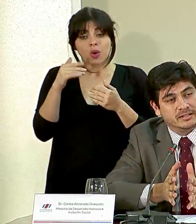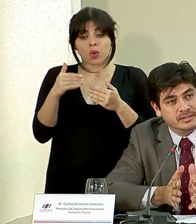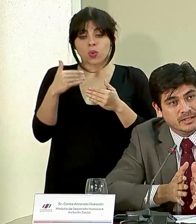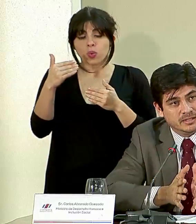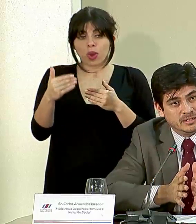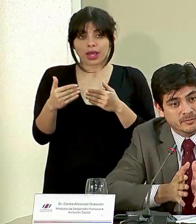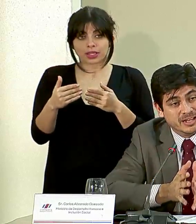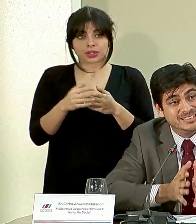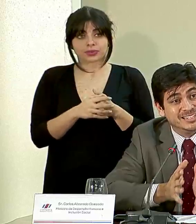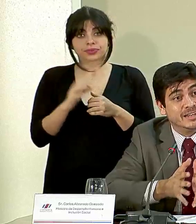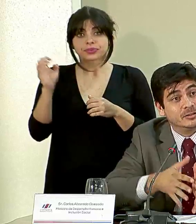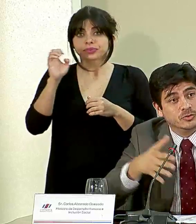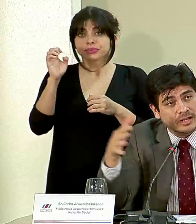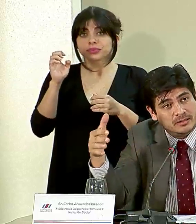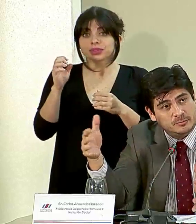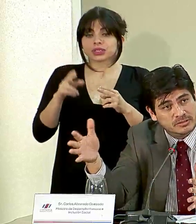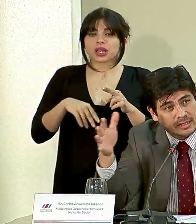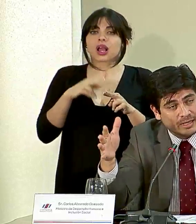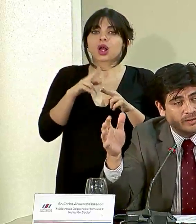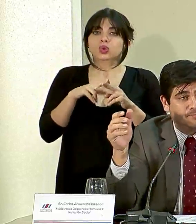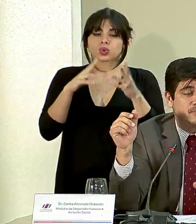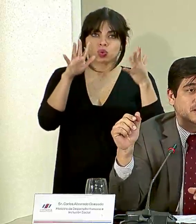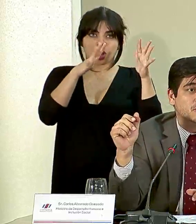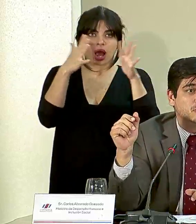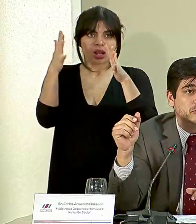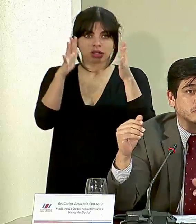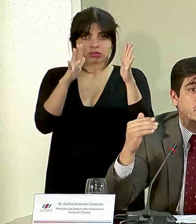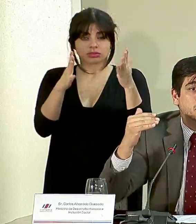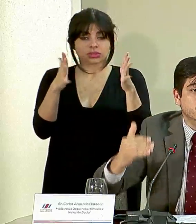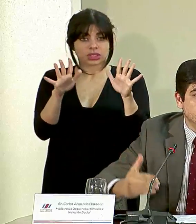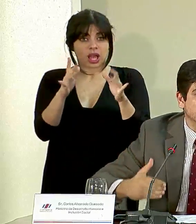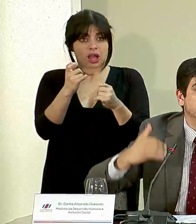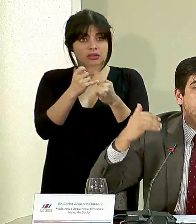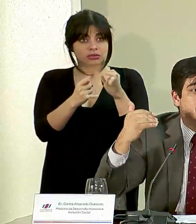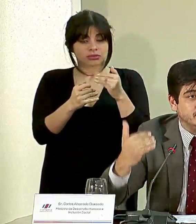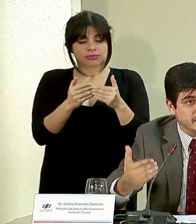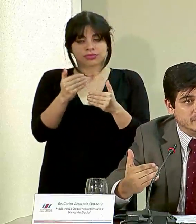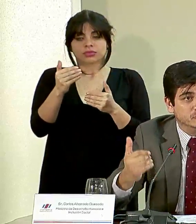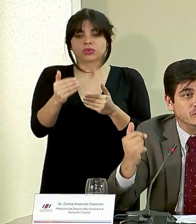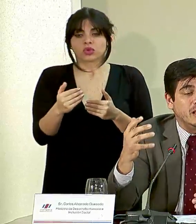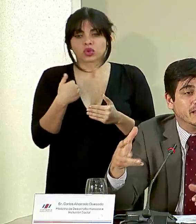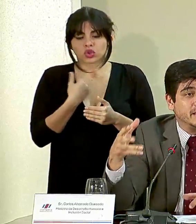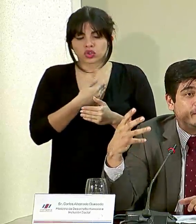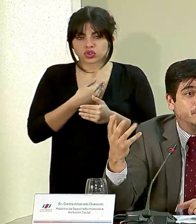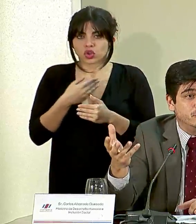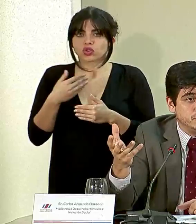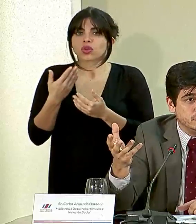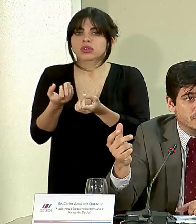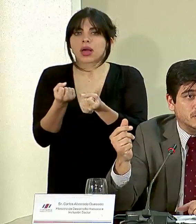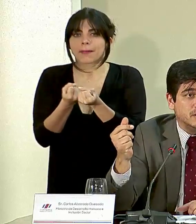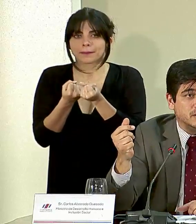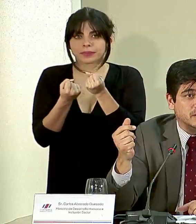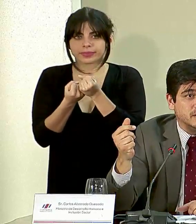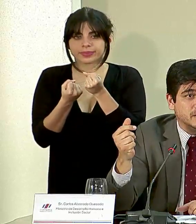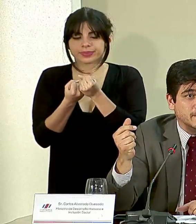que la emergencia natural pues ha concluido, nosotros entramos a dar